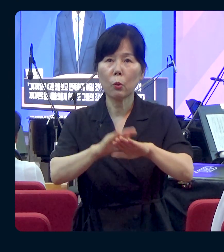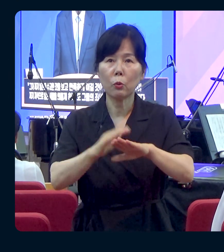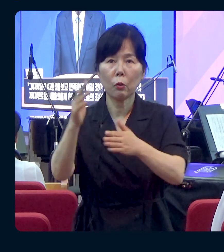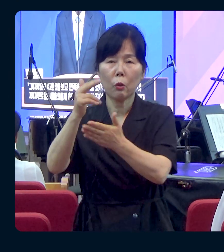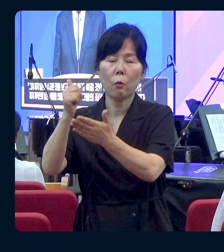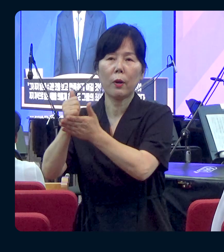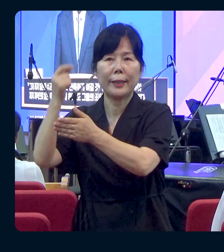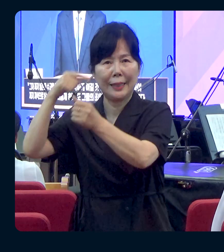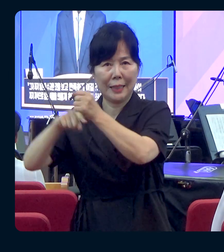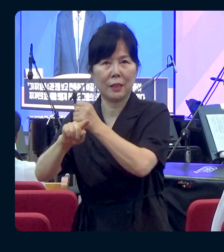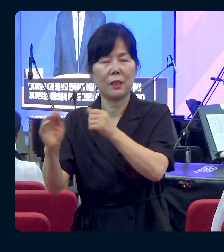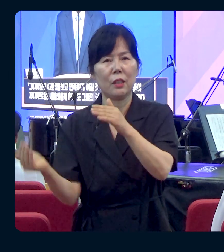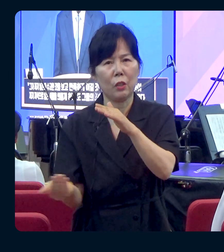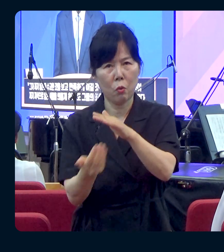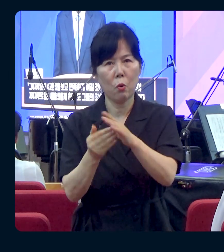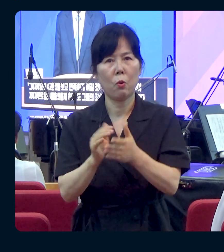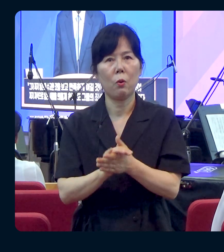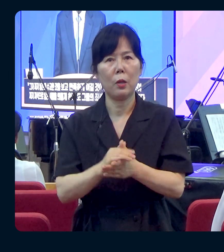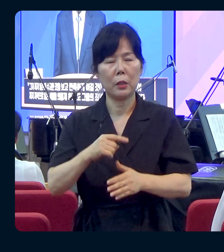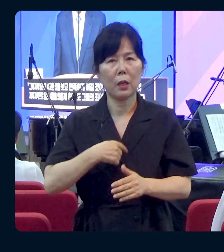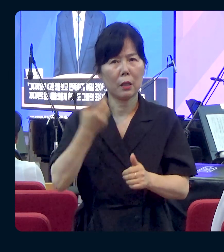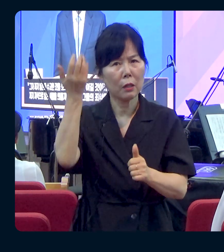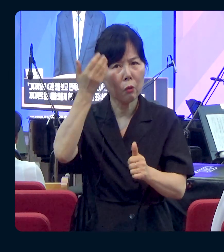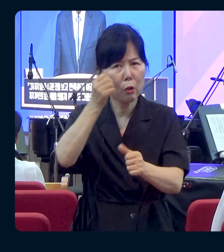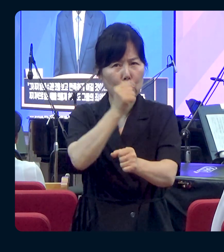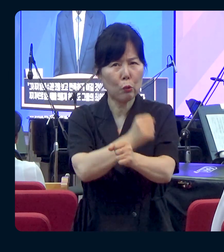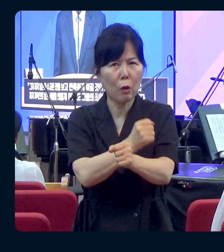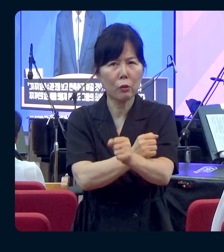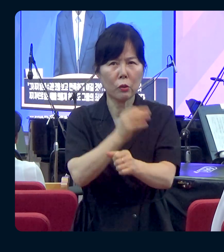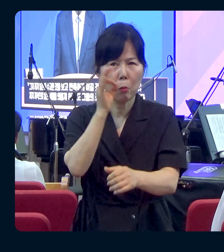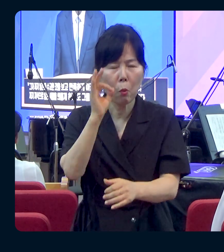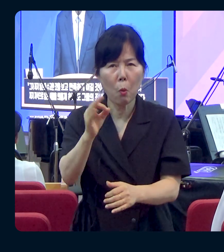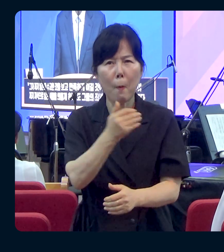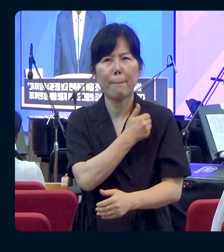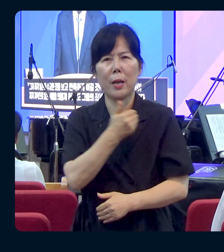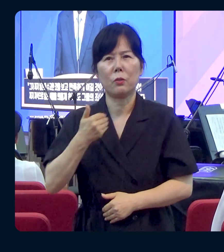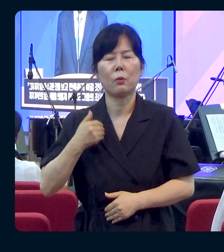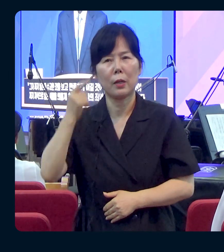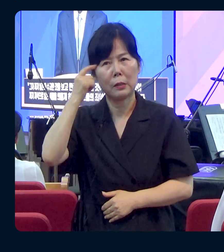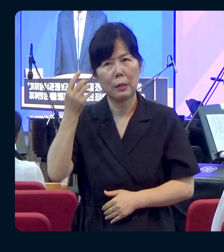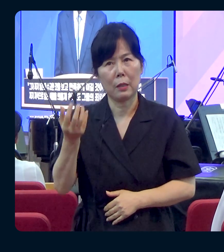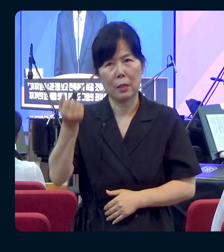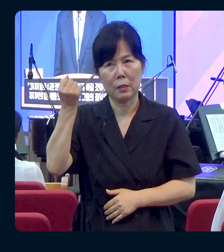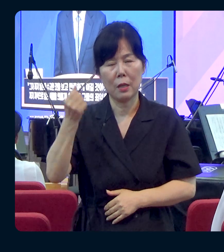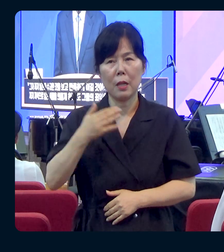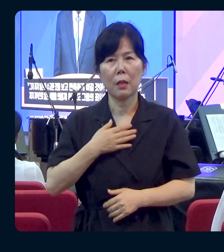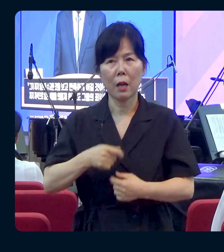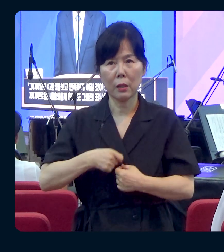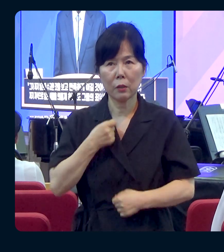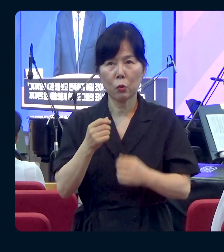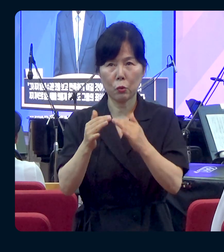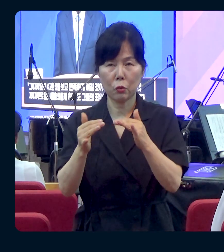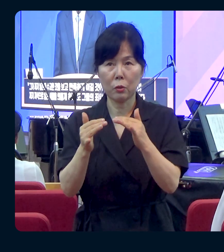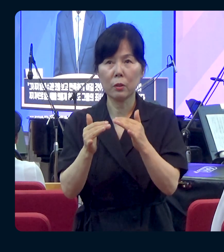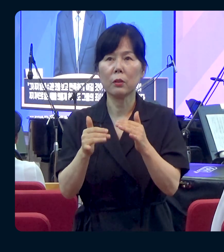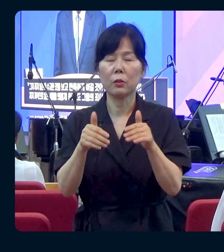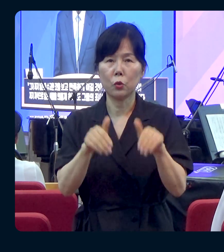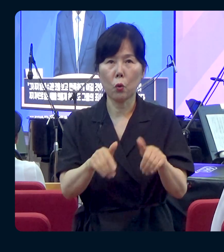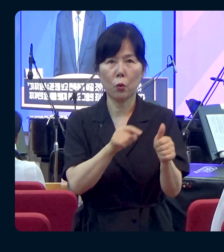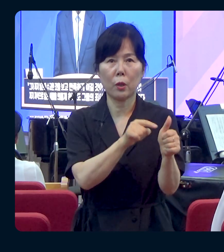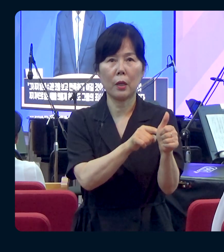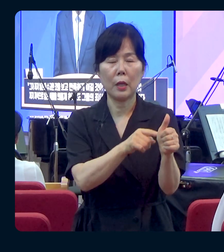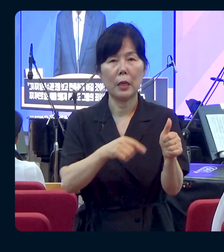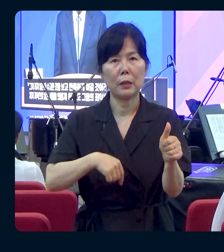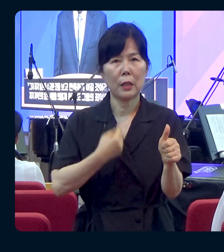기뻐하시는 뜻을 성취하리로다. 그가 자기 영혼에 수고한 것을 보고 만족하게 여길 것이라. 나의 의로운 종이